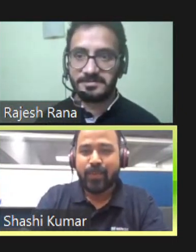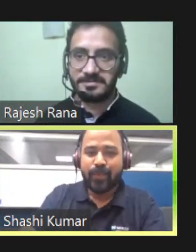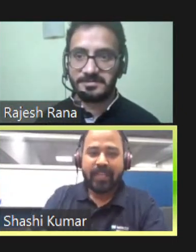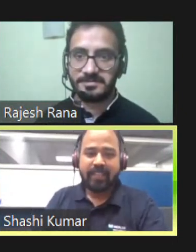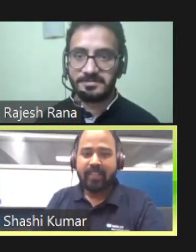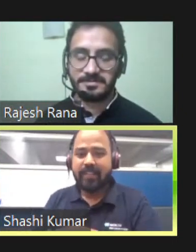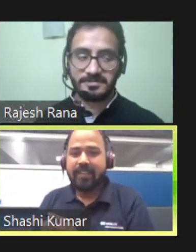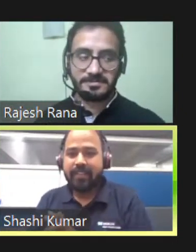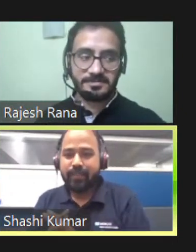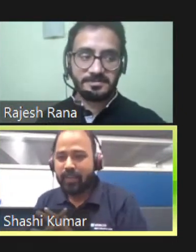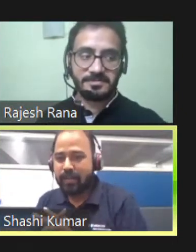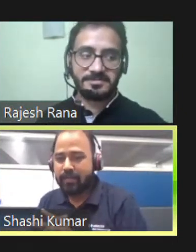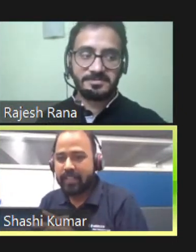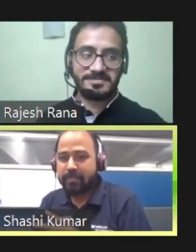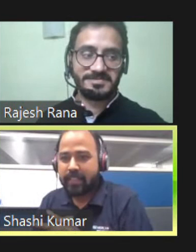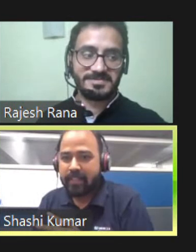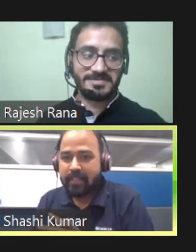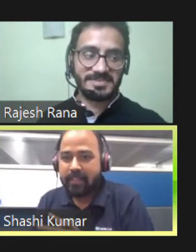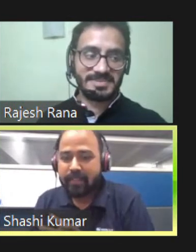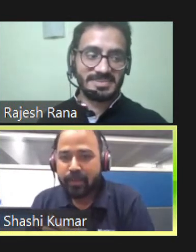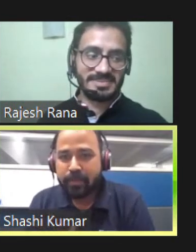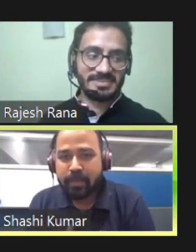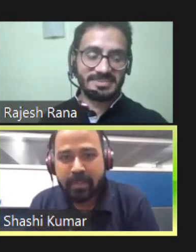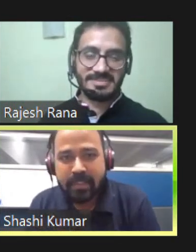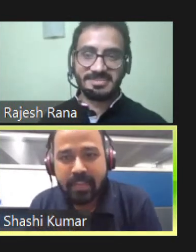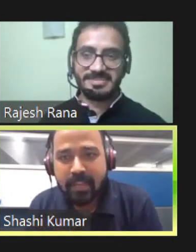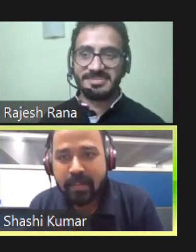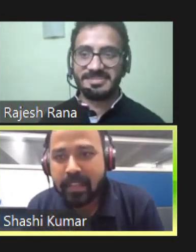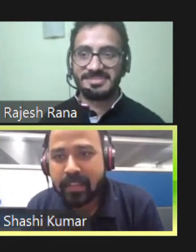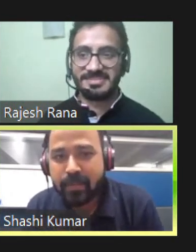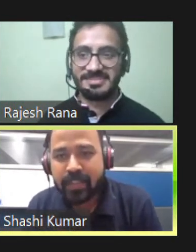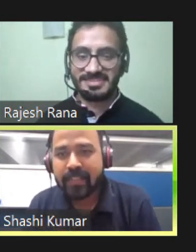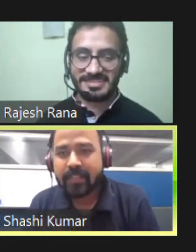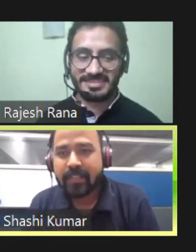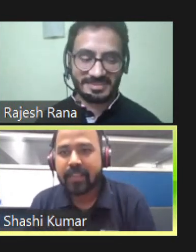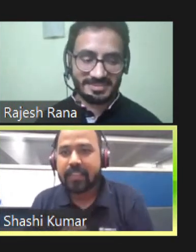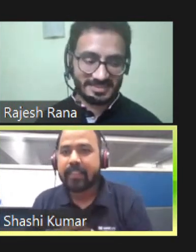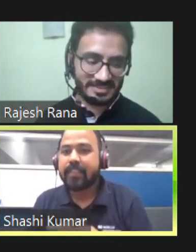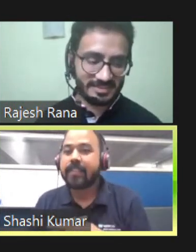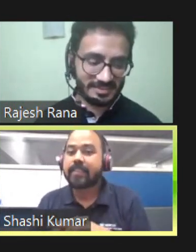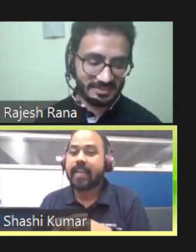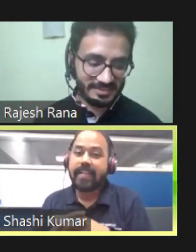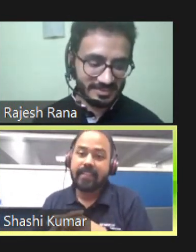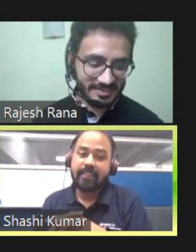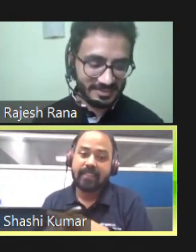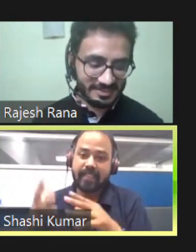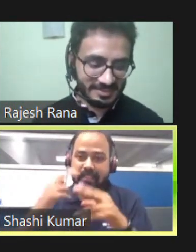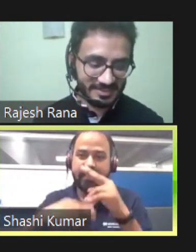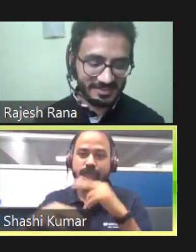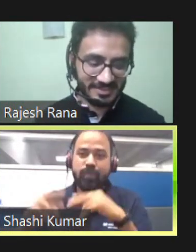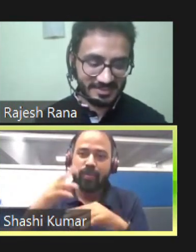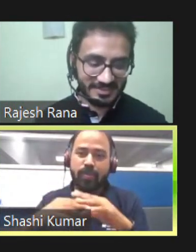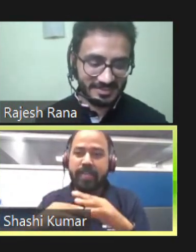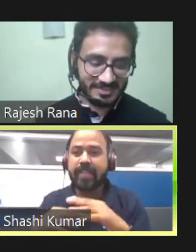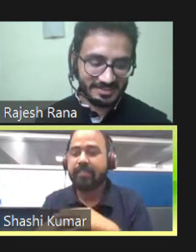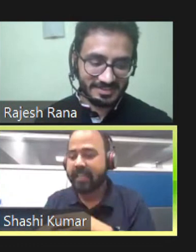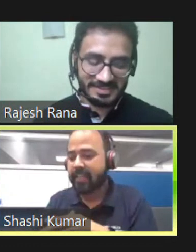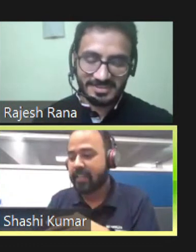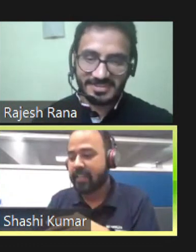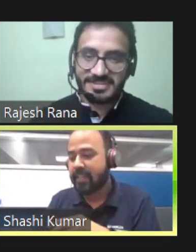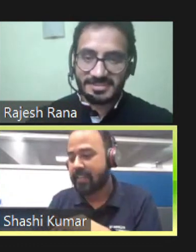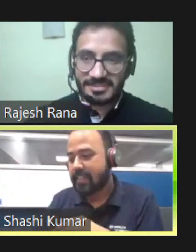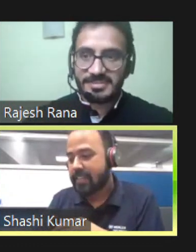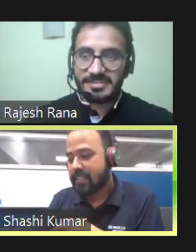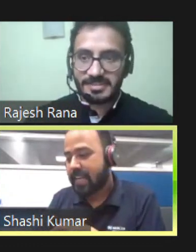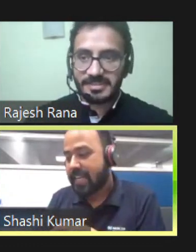सो कैसा लगा ये सॉन्ग आपने? मेरा जो पर्पस था हमारा वो ये था कि साइन से कैसे सॉन्ग को भी कन्वे किया